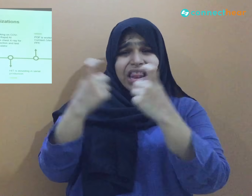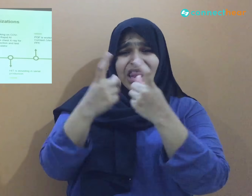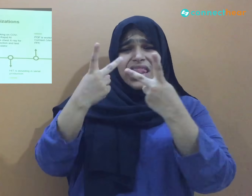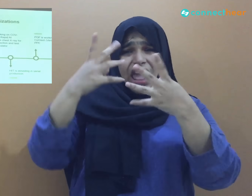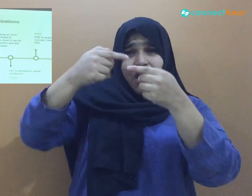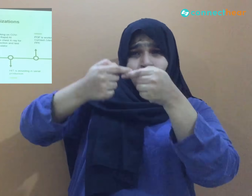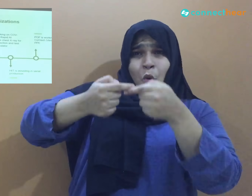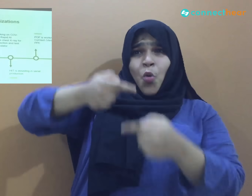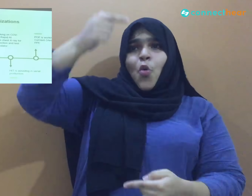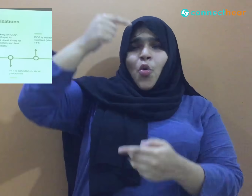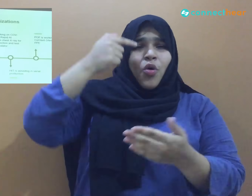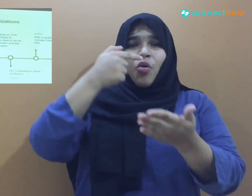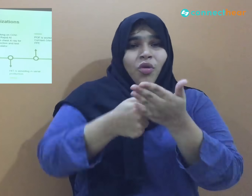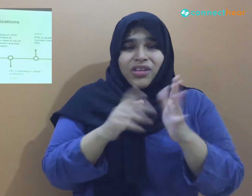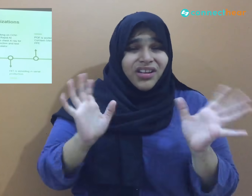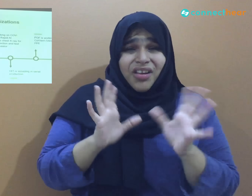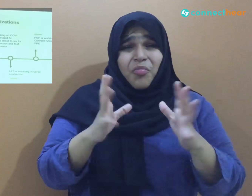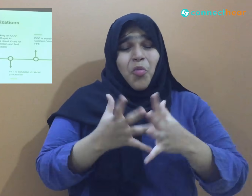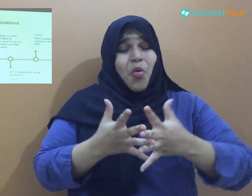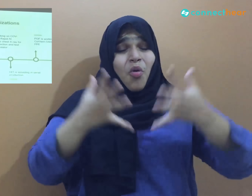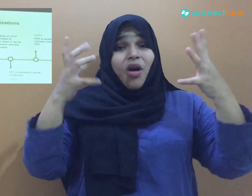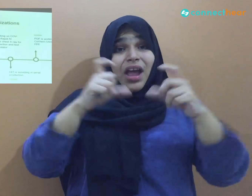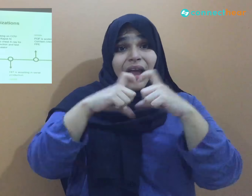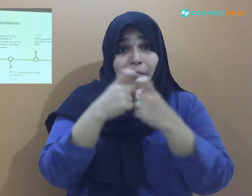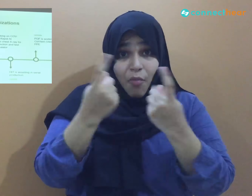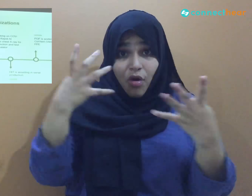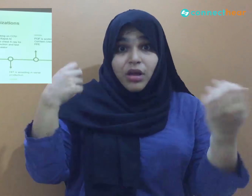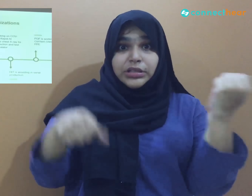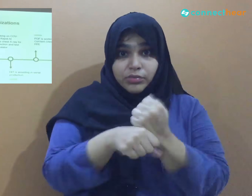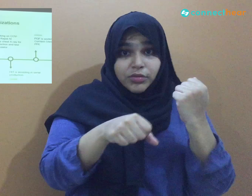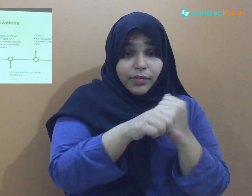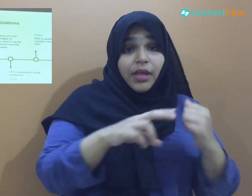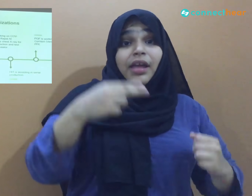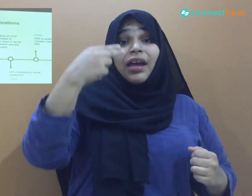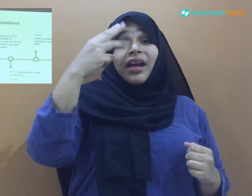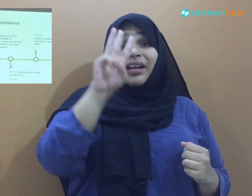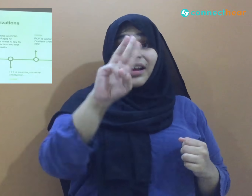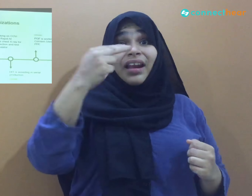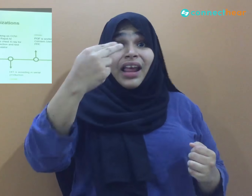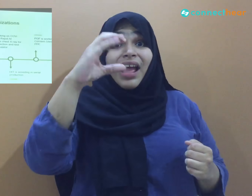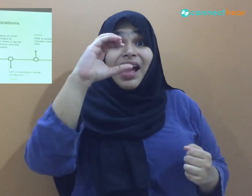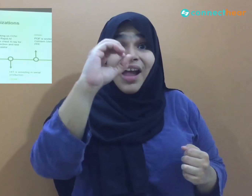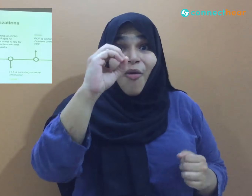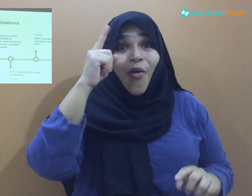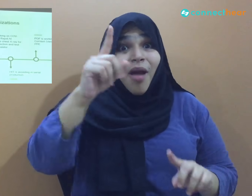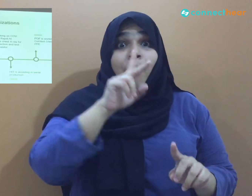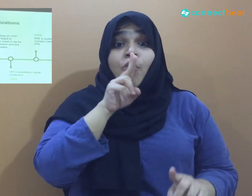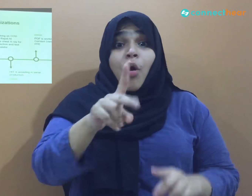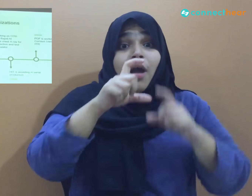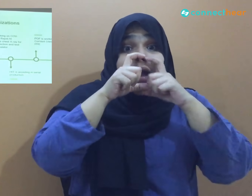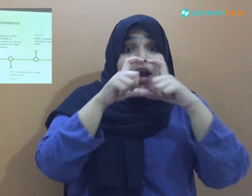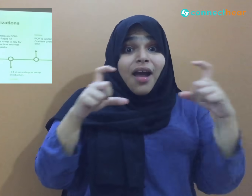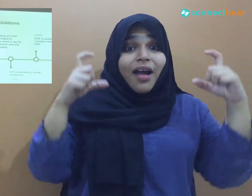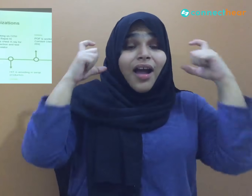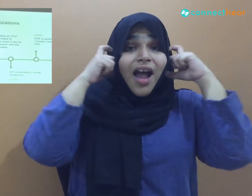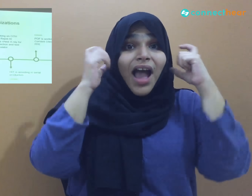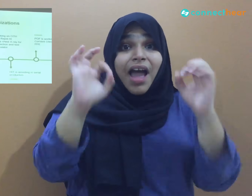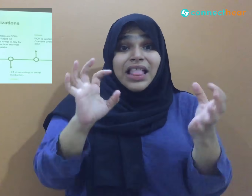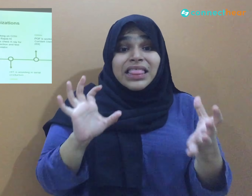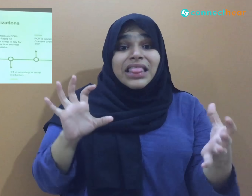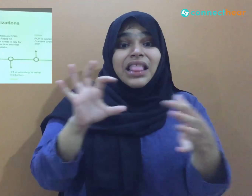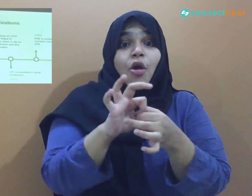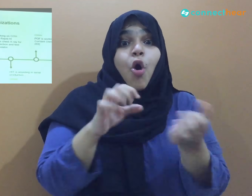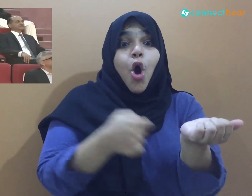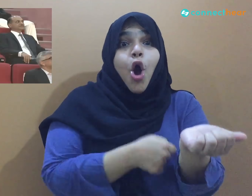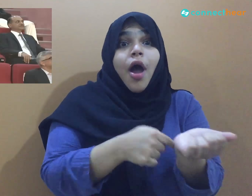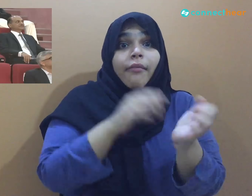ہم نے اس کو ڈاکومنٹ نہیں کیا جان بوجھ کے. ڈیسٹو نے سر WHO اسٹینڈرڈ کے ماسکس فور فرنٹ لائن ڈاکٹرز ڈیولپ